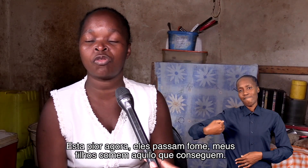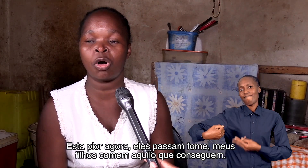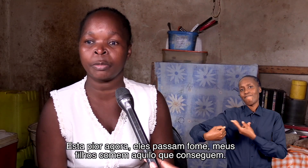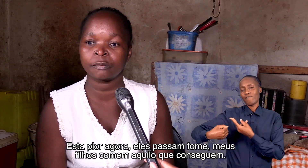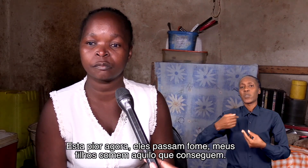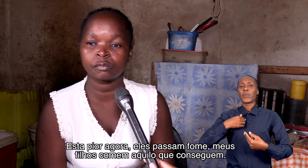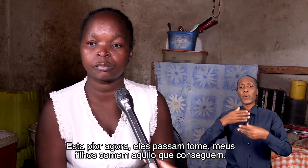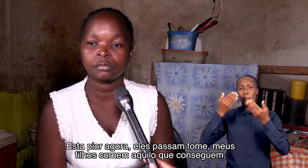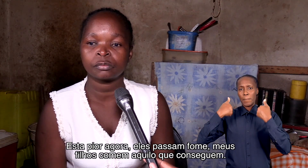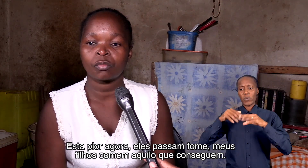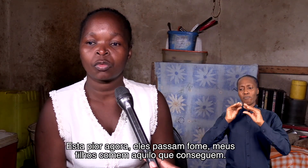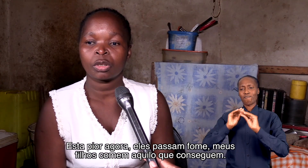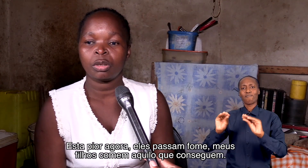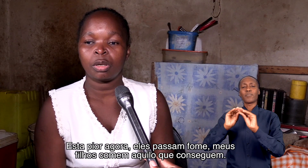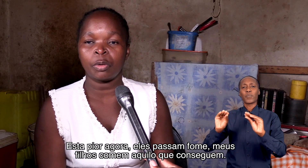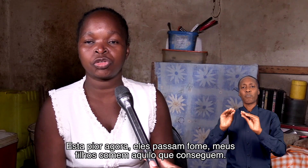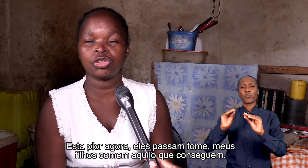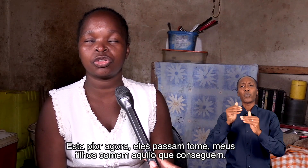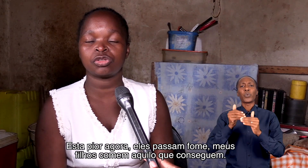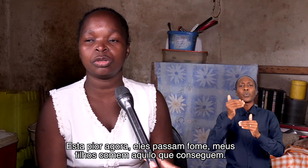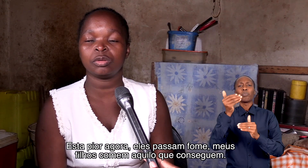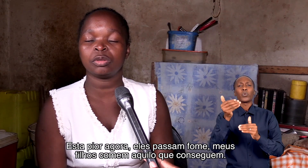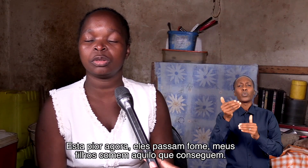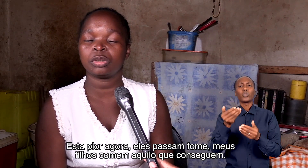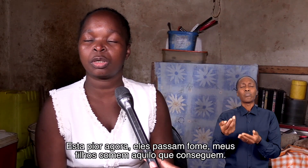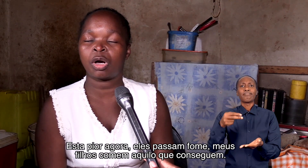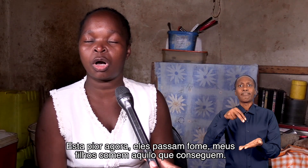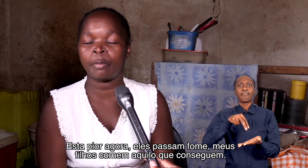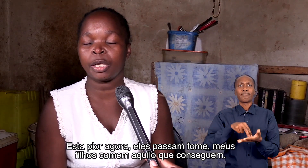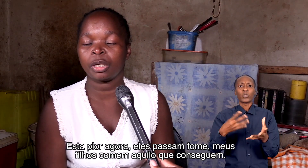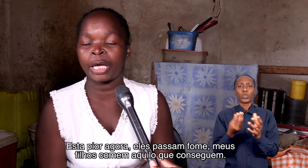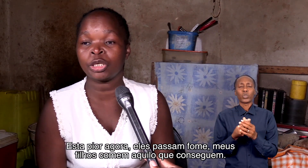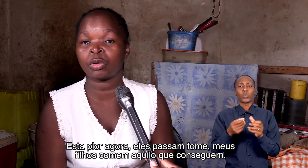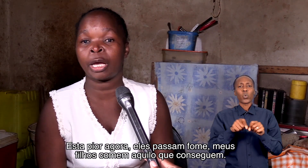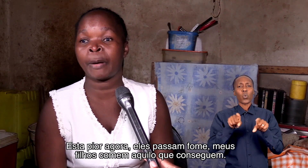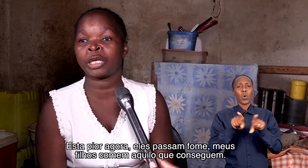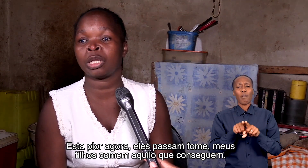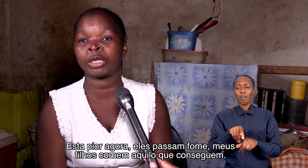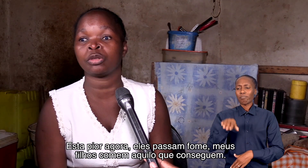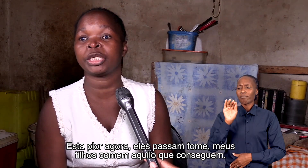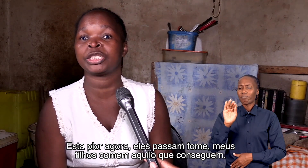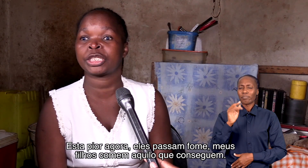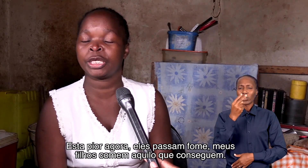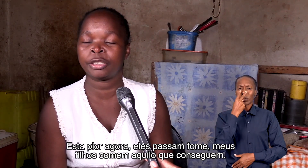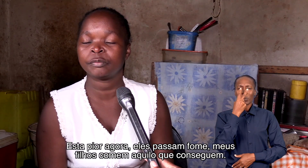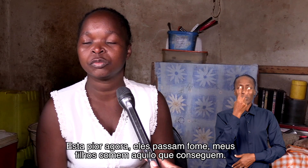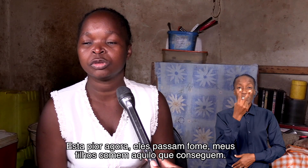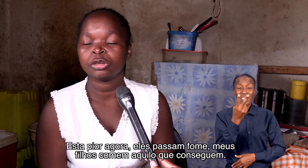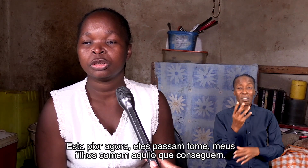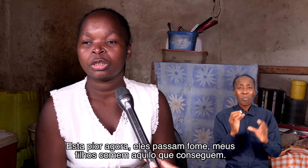passam fome. Meus filhos comem aquilo que apanham, não aquilo que eles